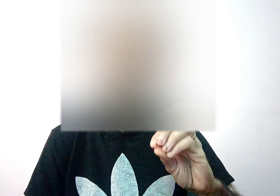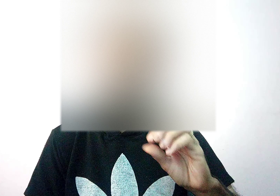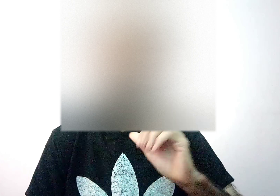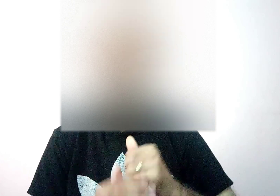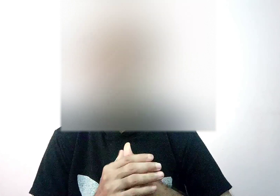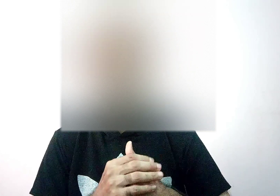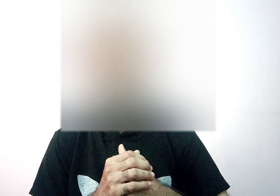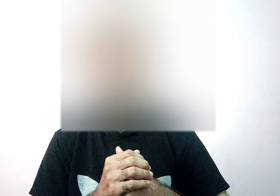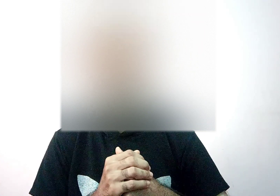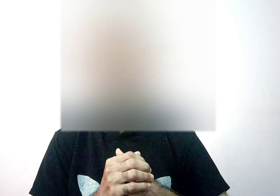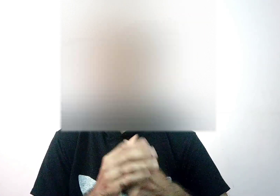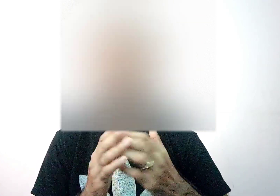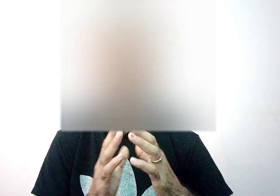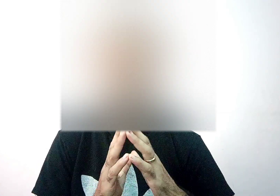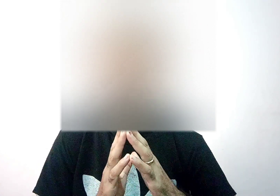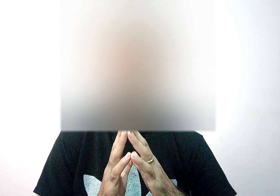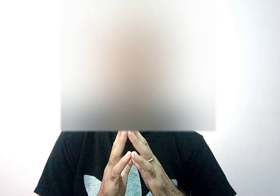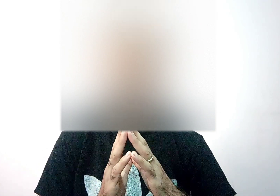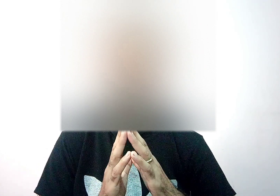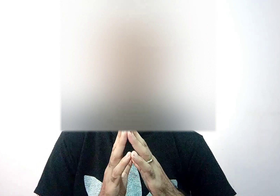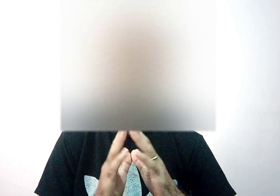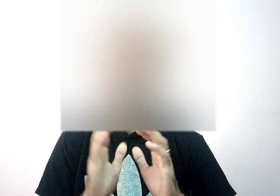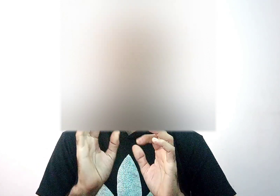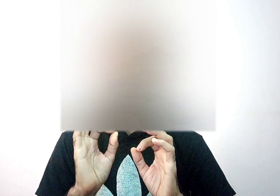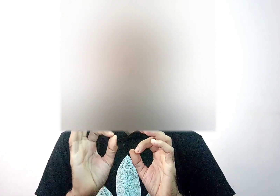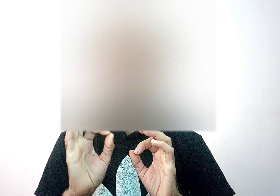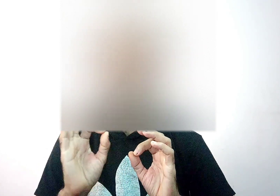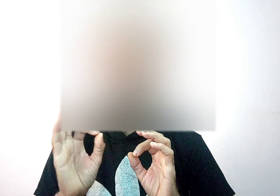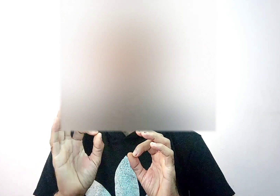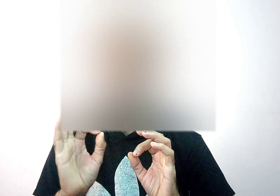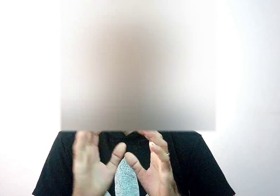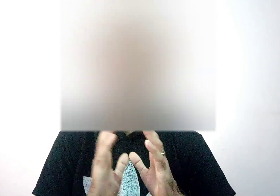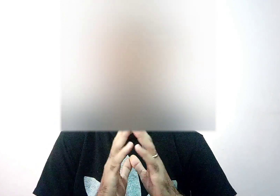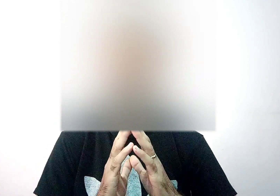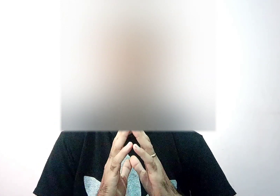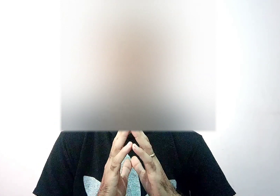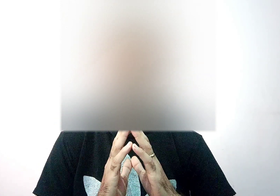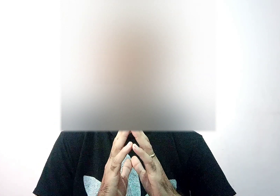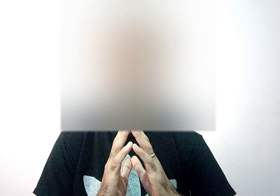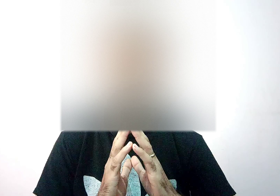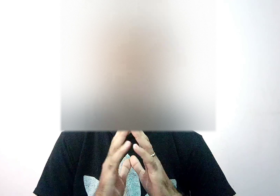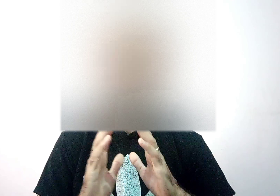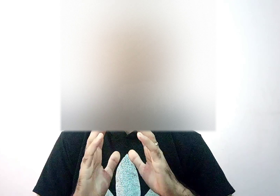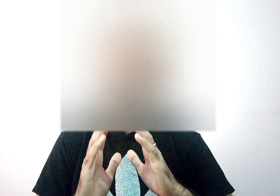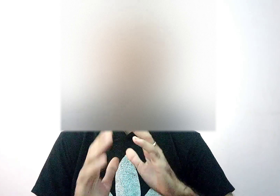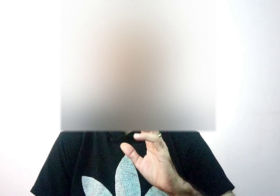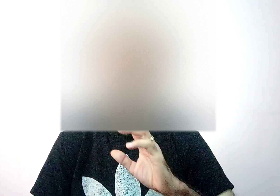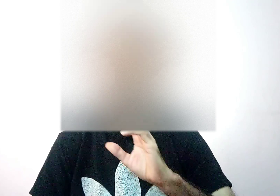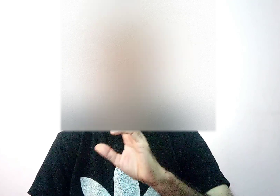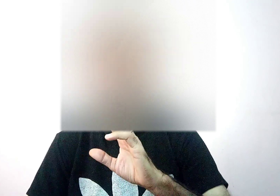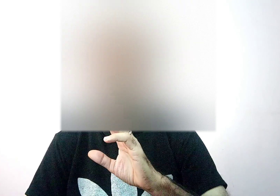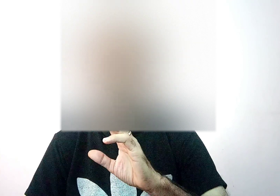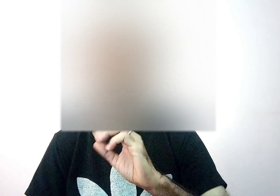الامريكيه. ناس كتير كانت الصراحه خايفه من المرشح الجديد بايدن، لان ليه وجهات نظر